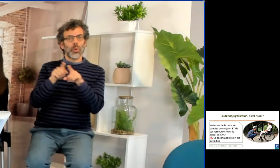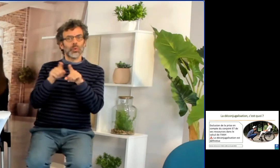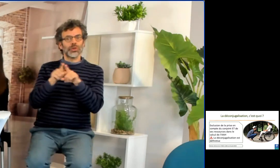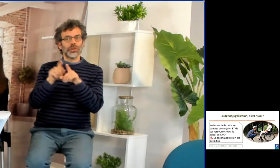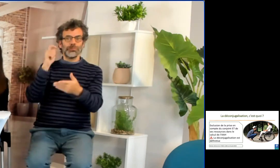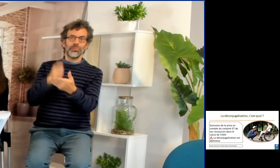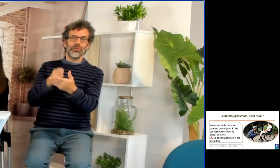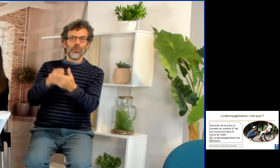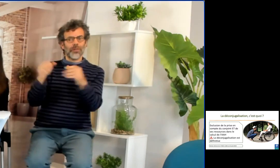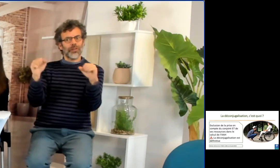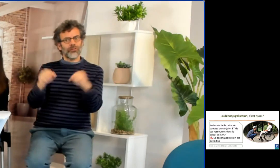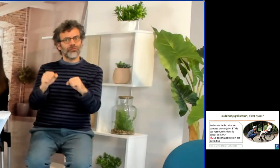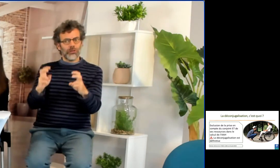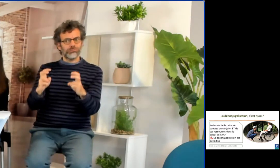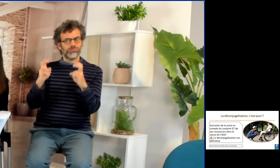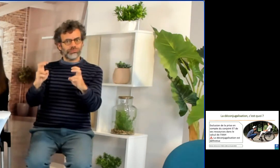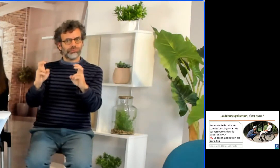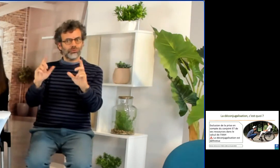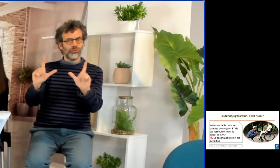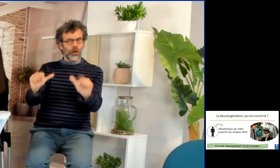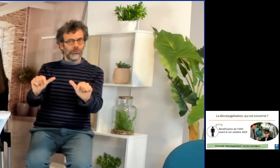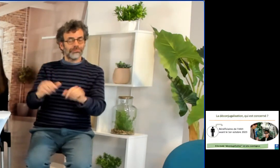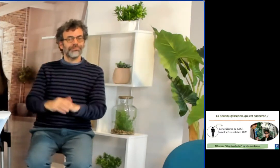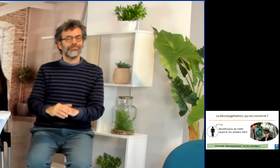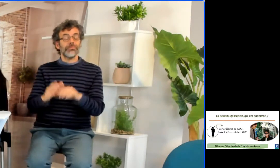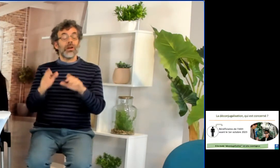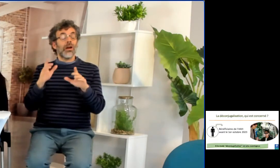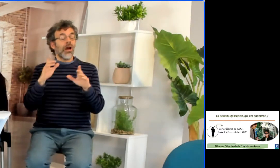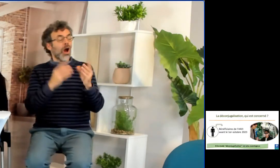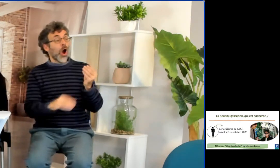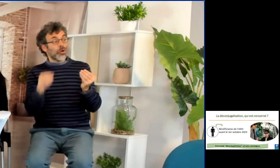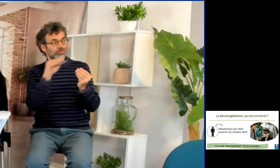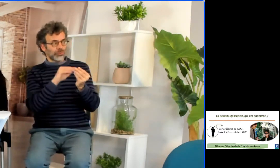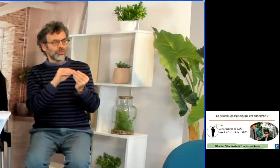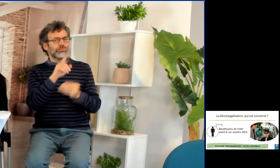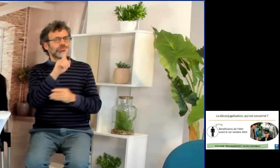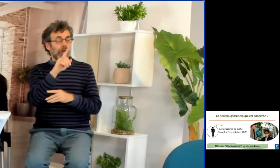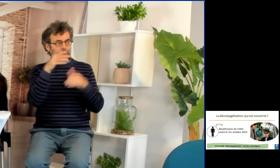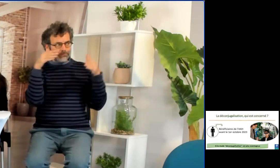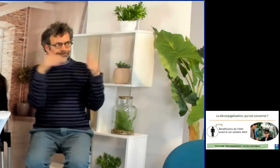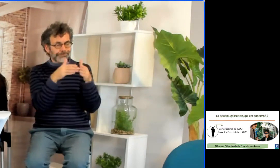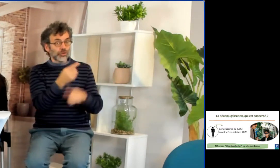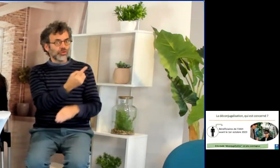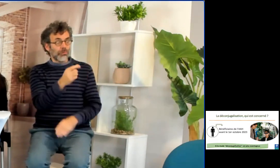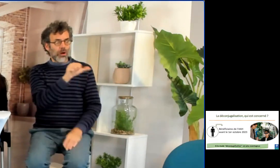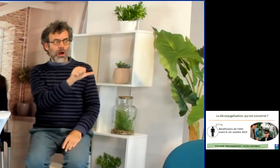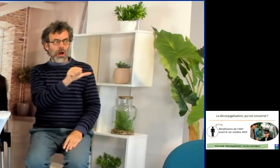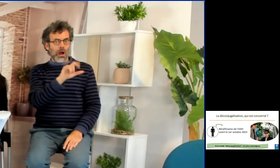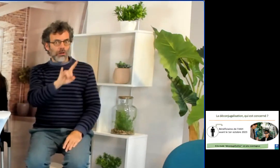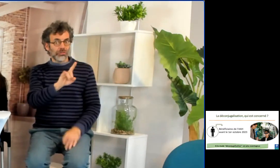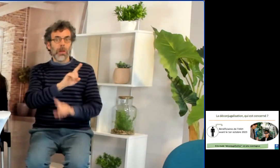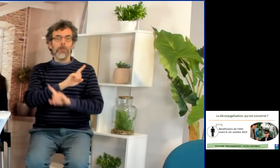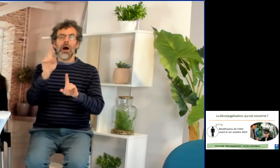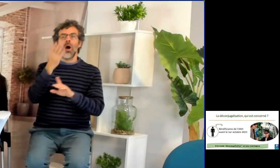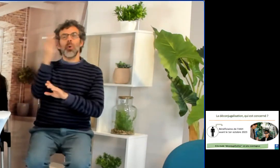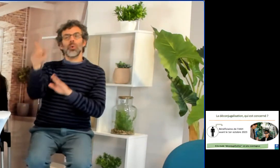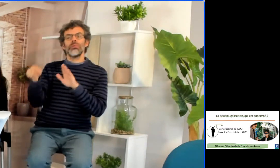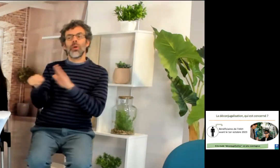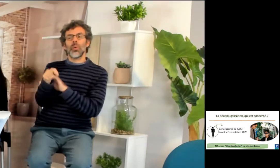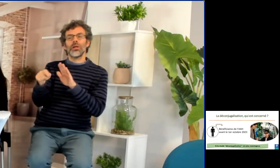sur les autres prestations versées par la CAF. Cela concerne exclusivement votre allocation adulte